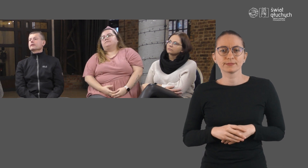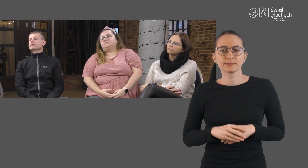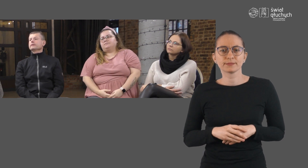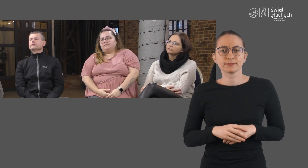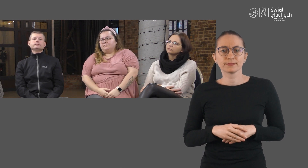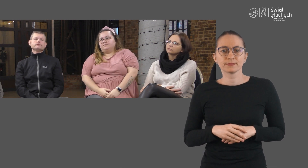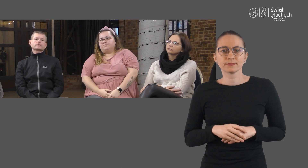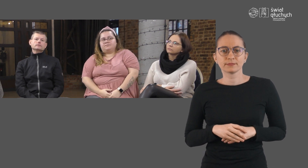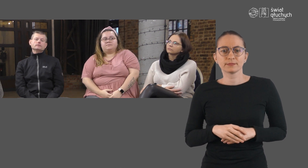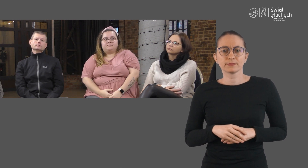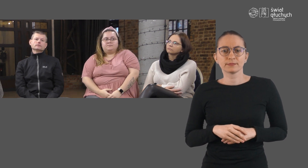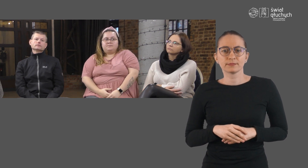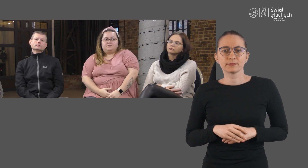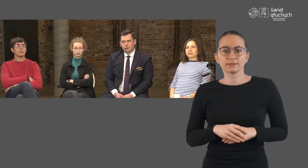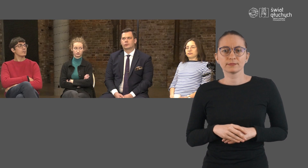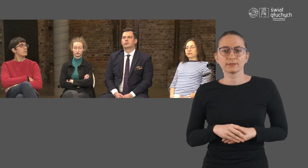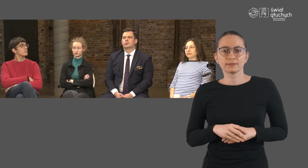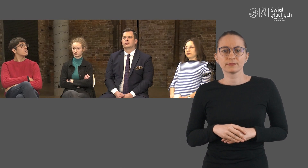uważam, że od razu można obu języków uczyć.